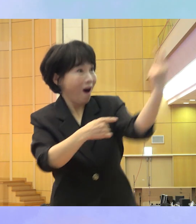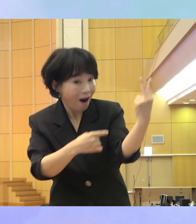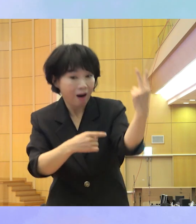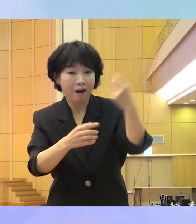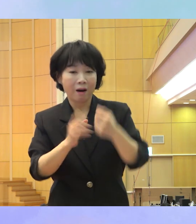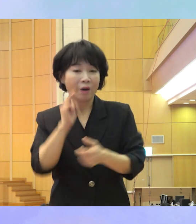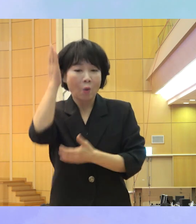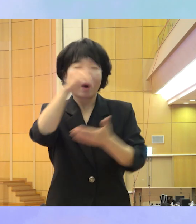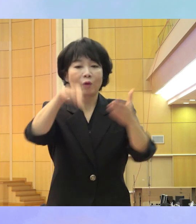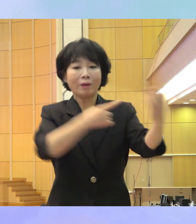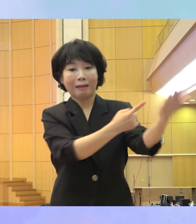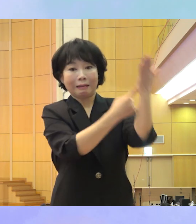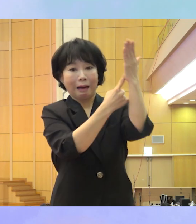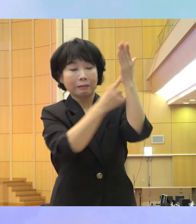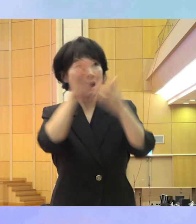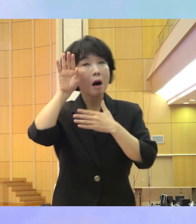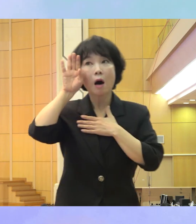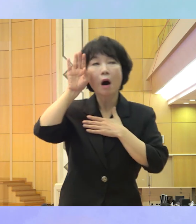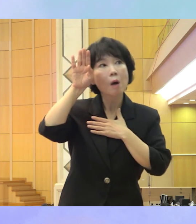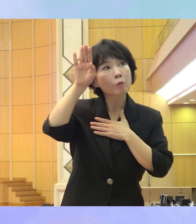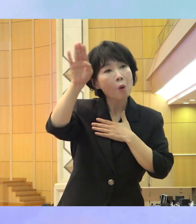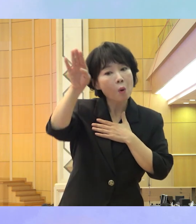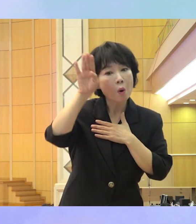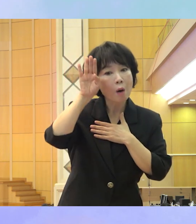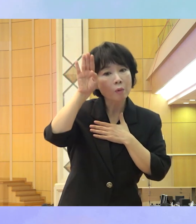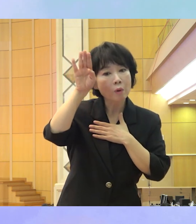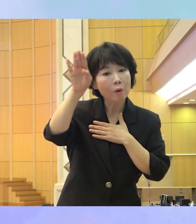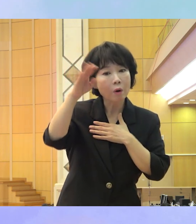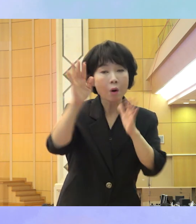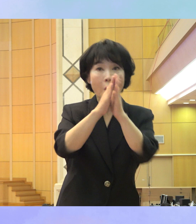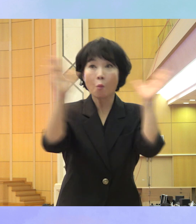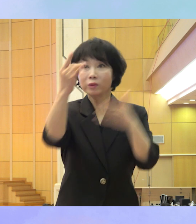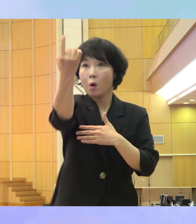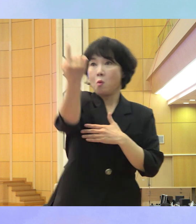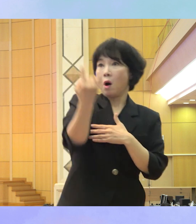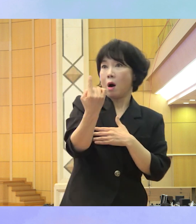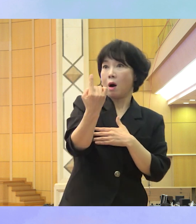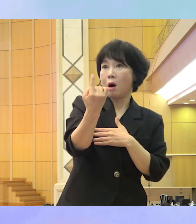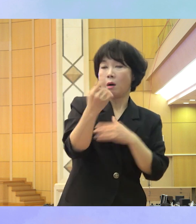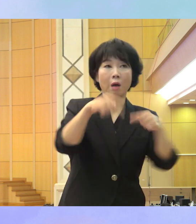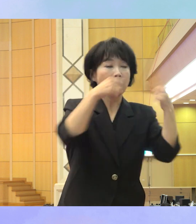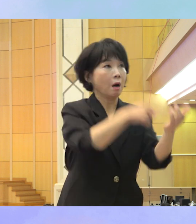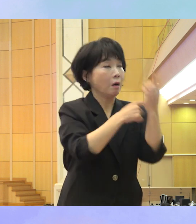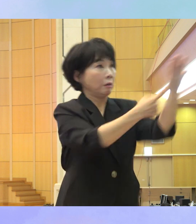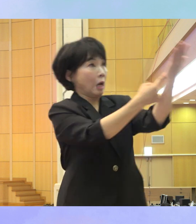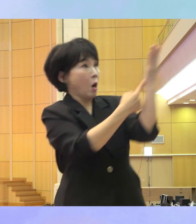영광 중에 나타나서 장차 모세 엘리야가 영광 중에 나타나가지고